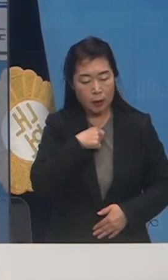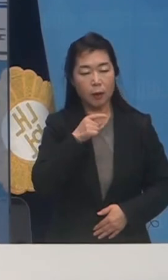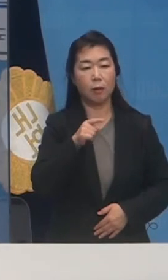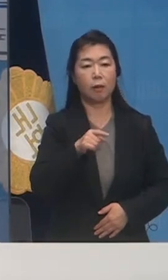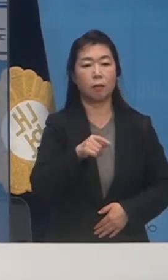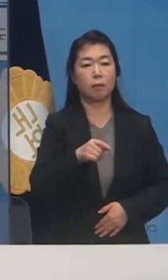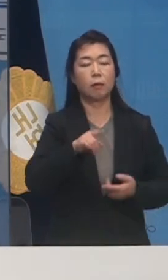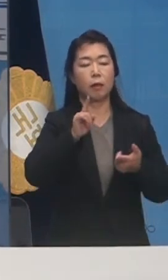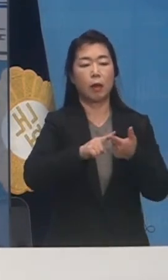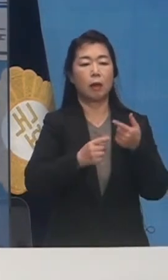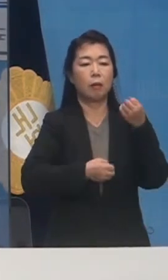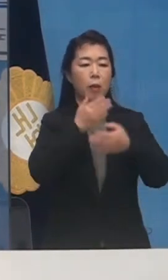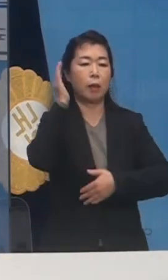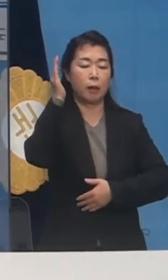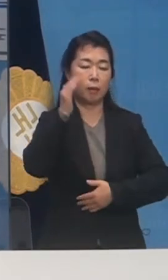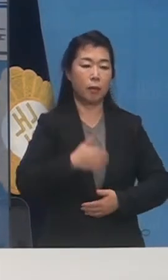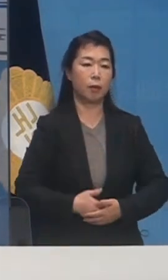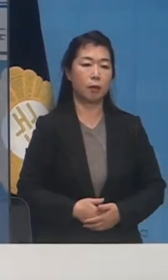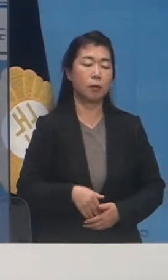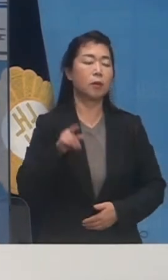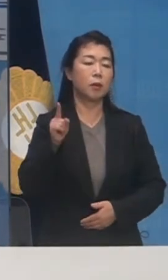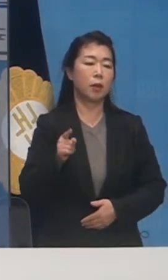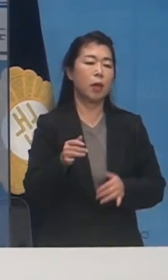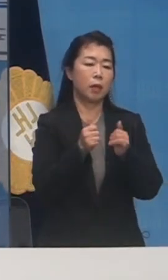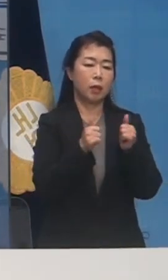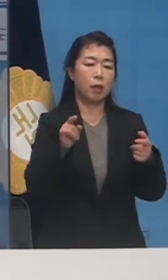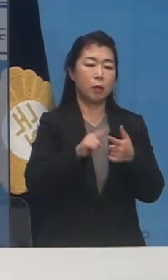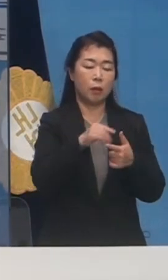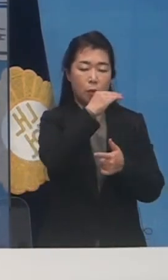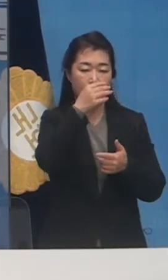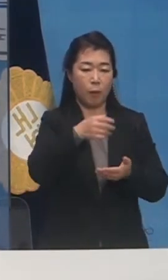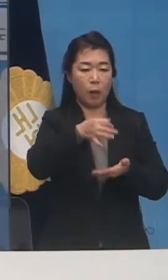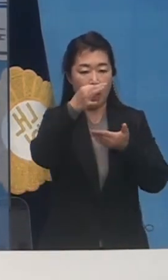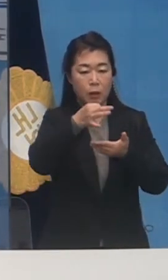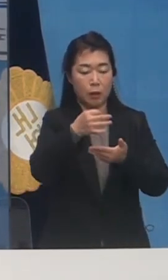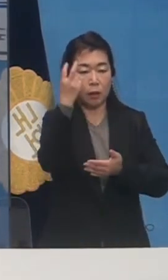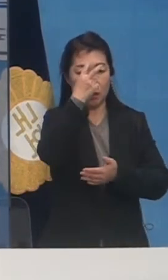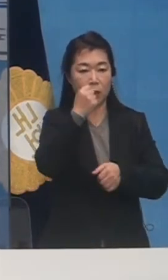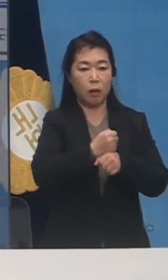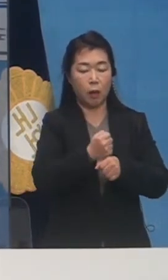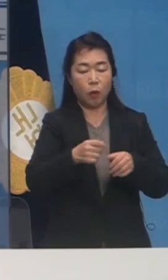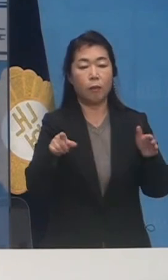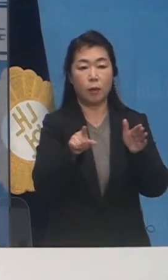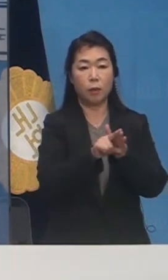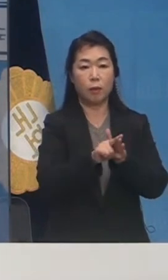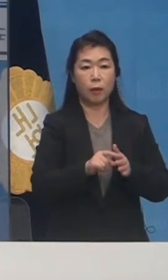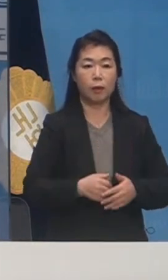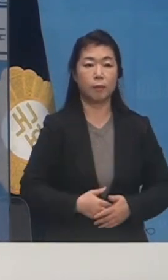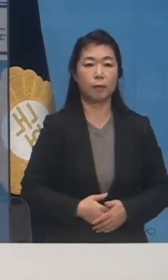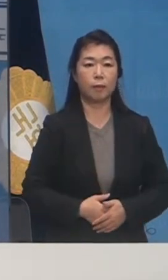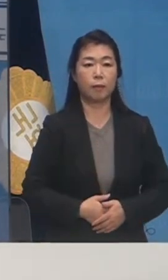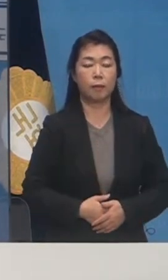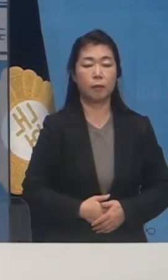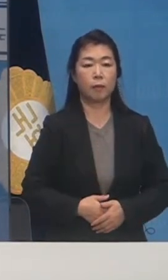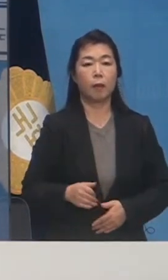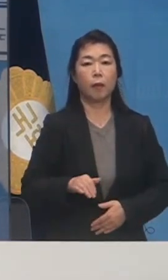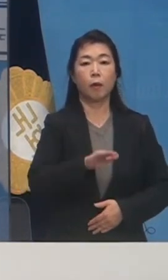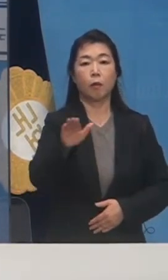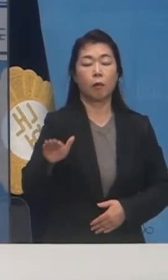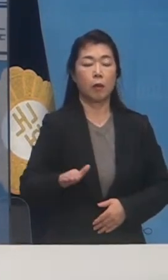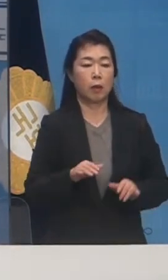연대다. 그것이 인간의 존엄과 가치를 지키는 것이라고 믿는다.